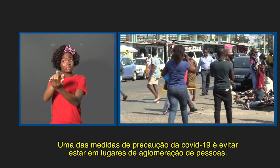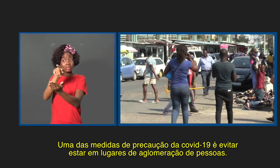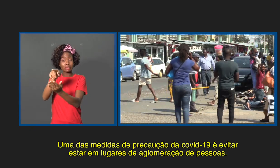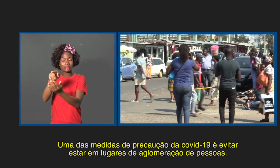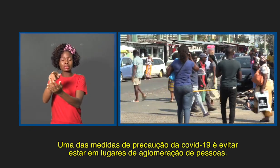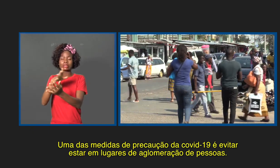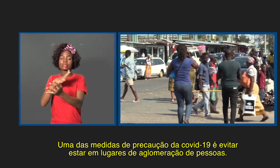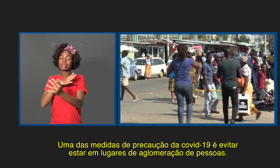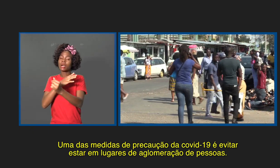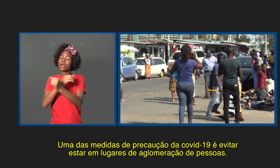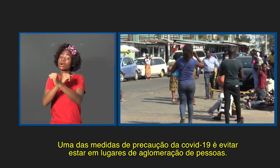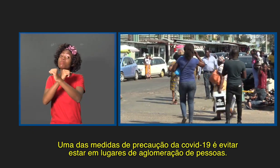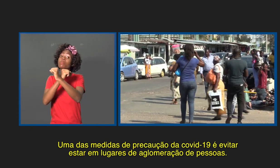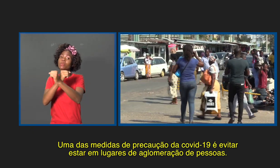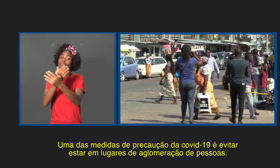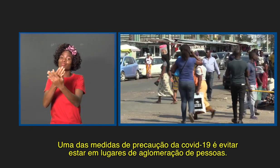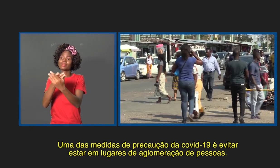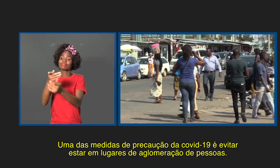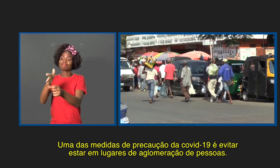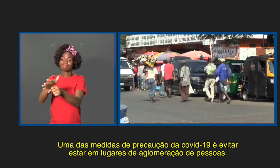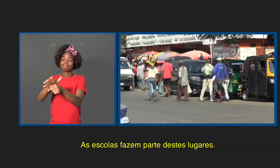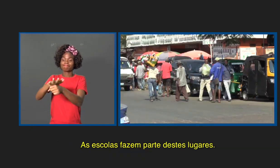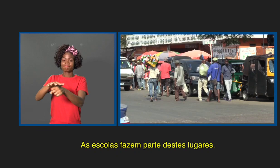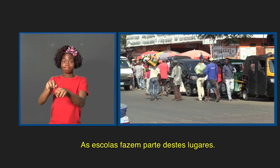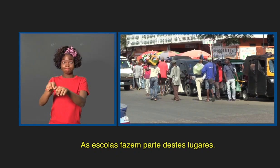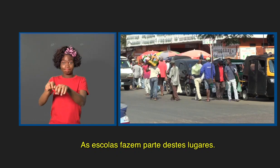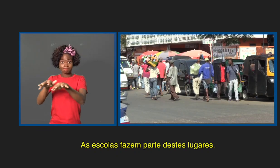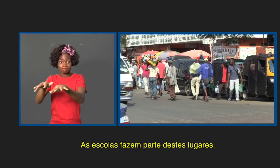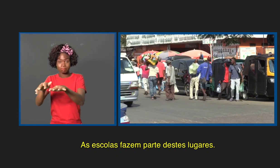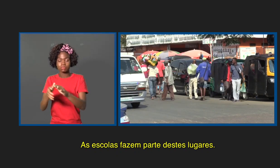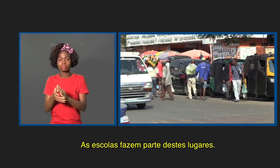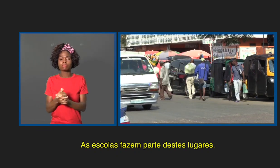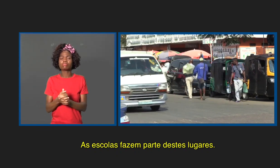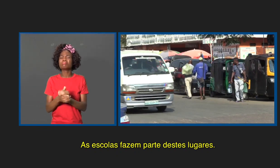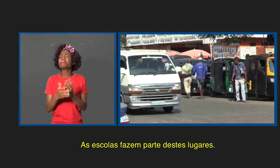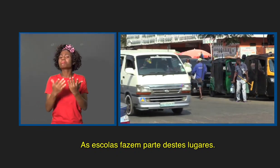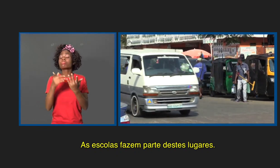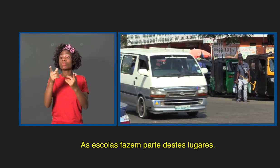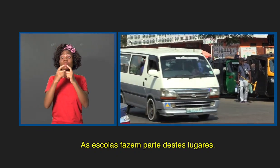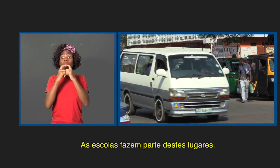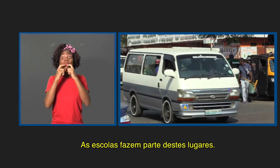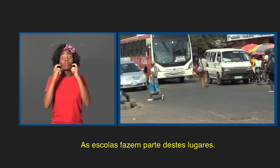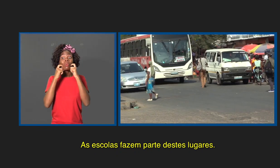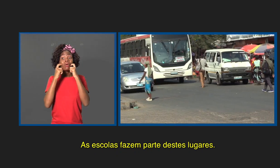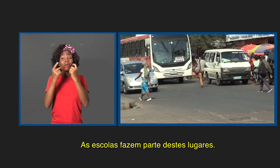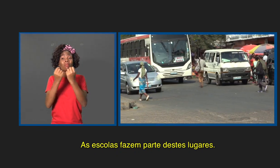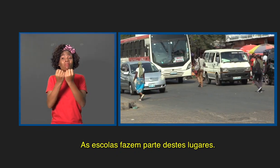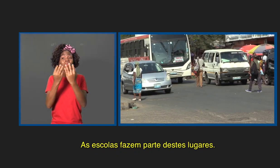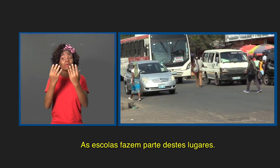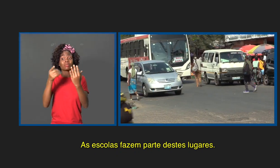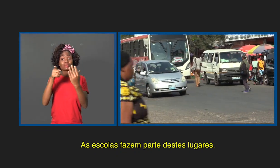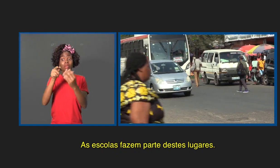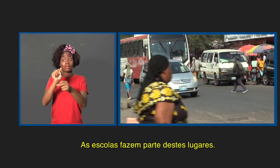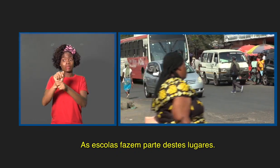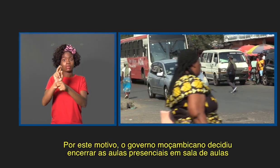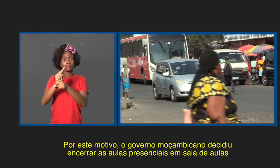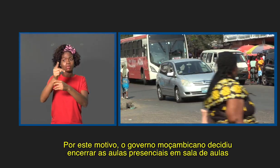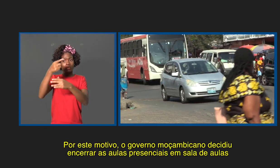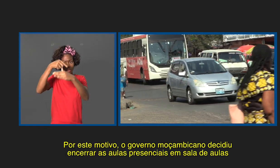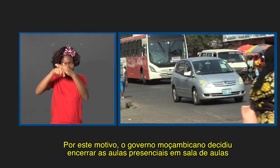lugares de aglomeração de pessoas. As escolas fazem parte destes lugares.